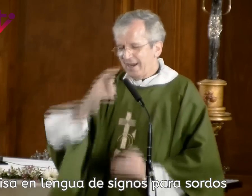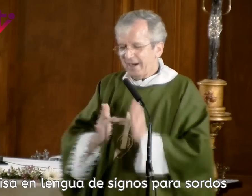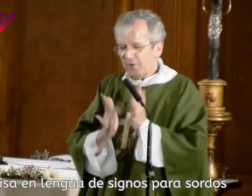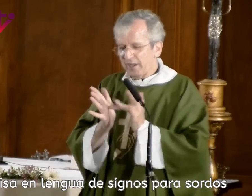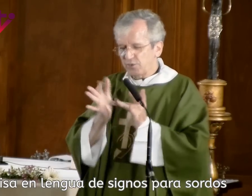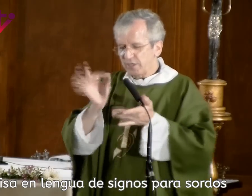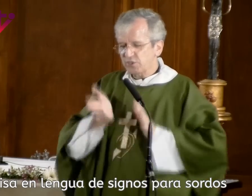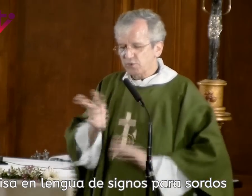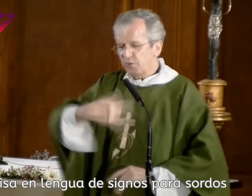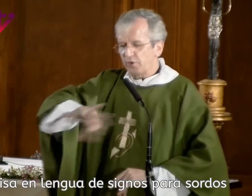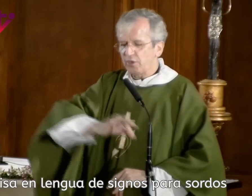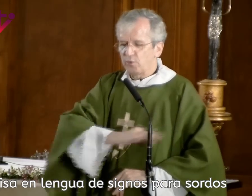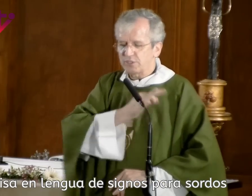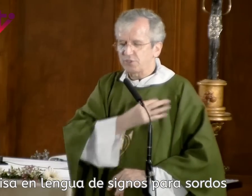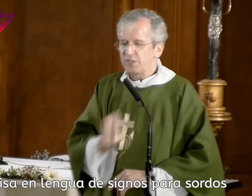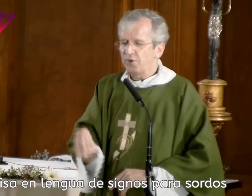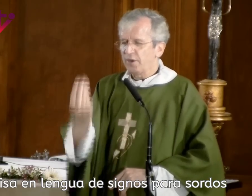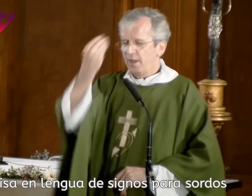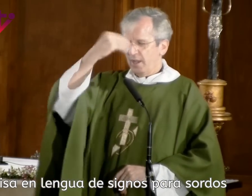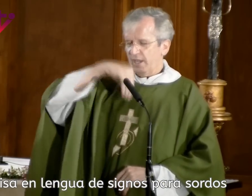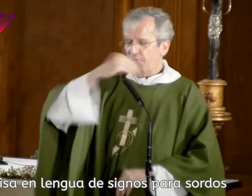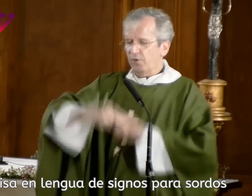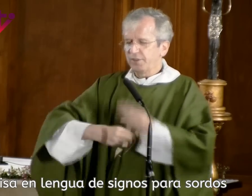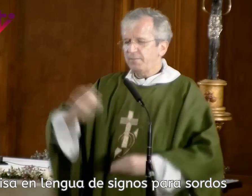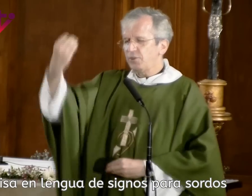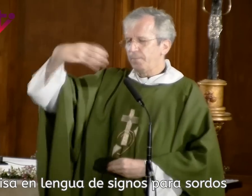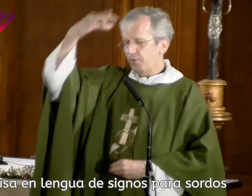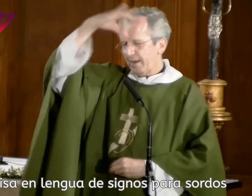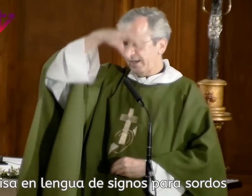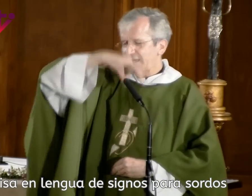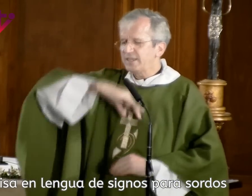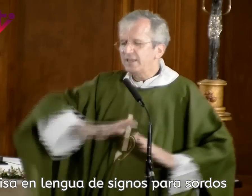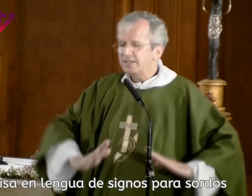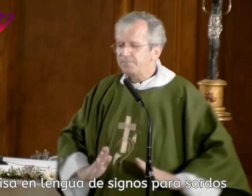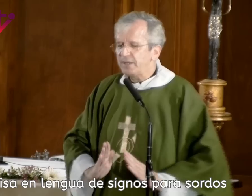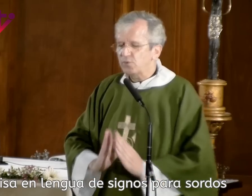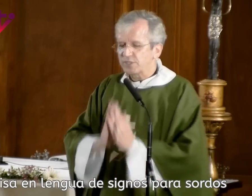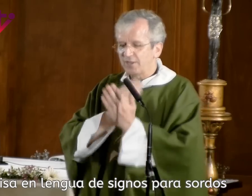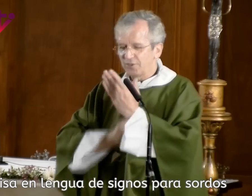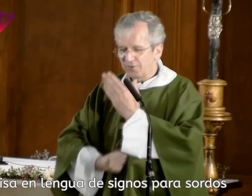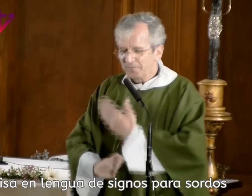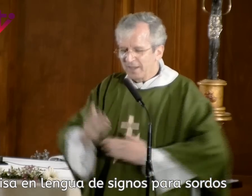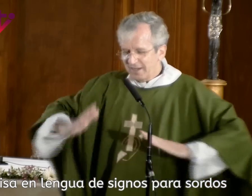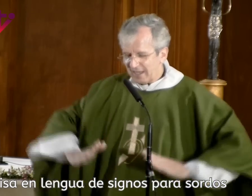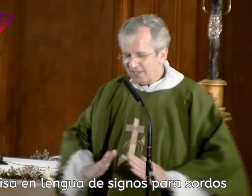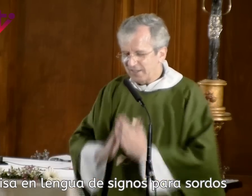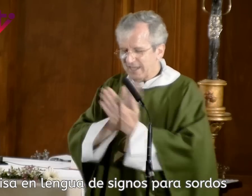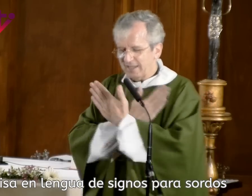Creo en Jesucristo, su único Hijo, nuestro Señor, que fue concebido por obra y gracia del Espíritu Santo. Nació de Santa